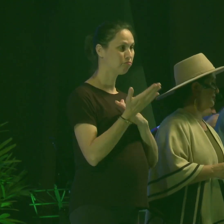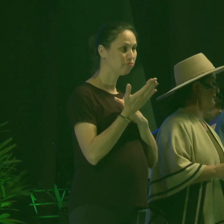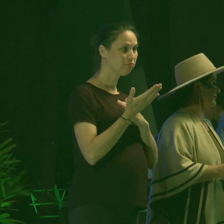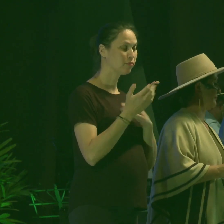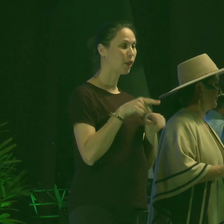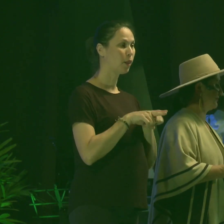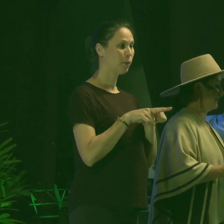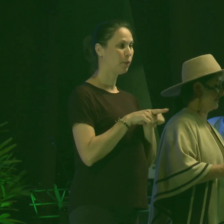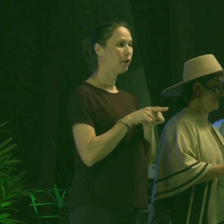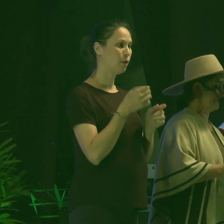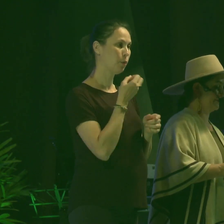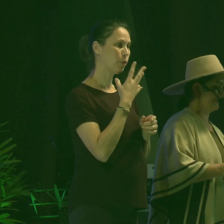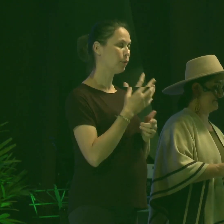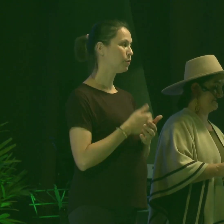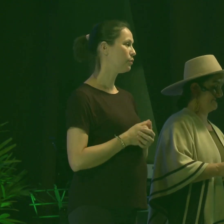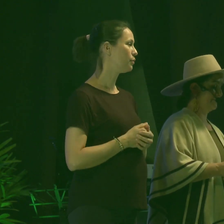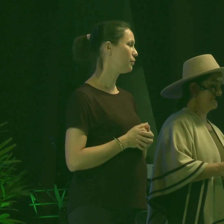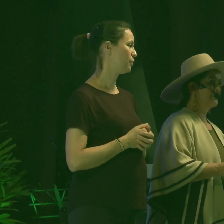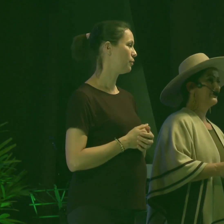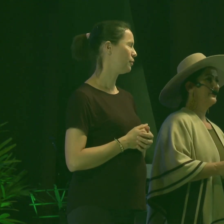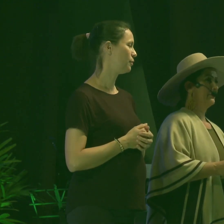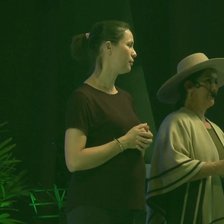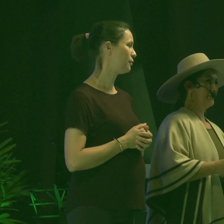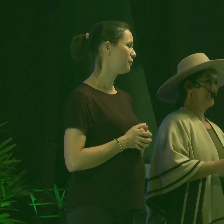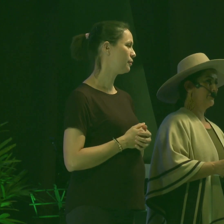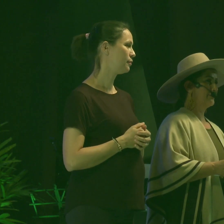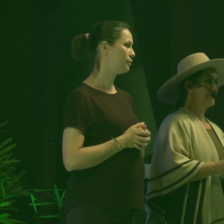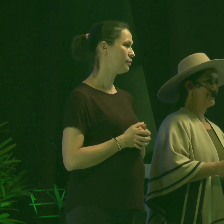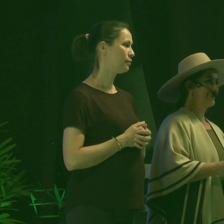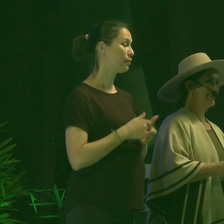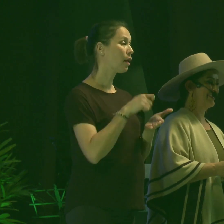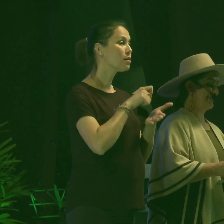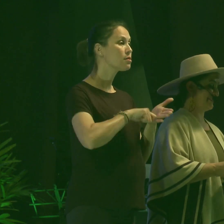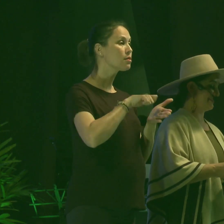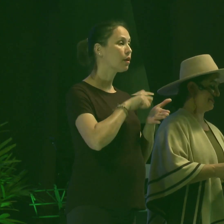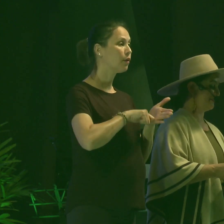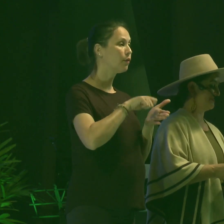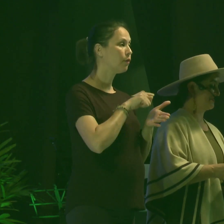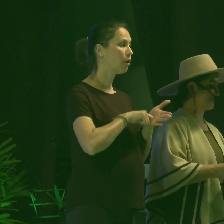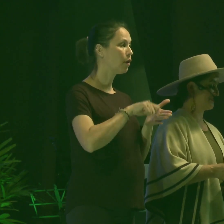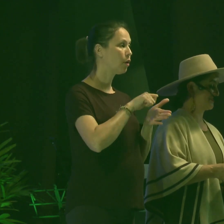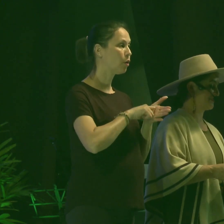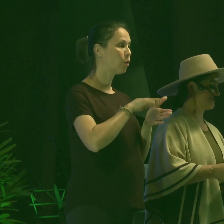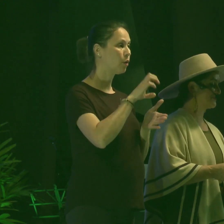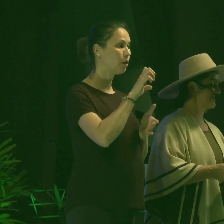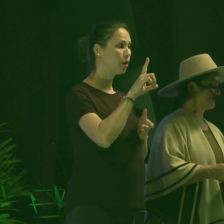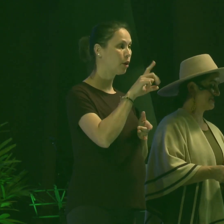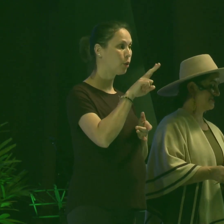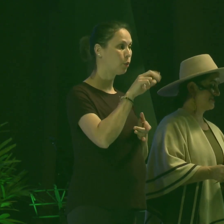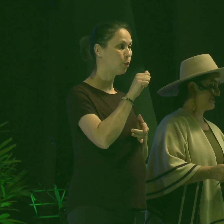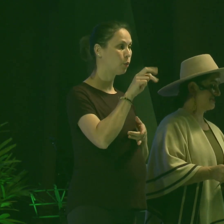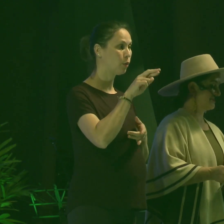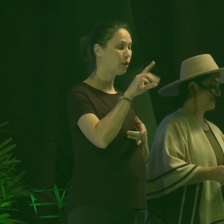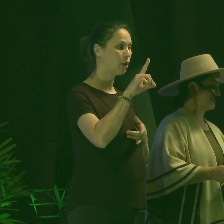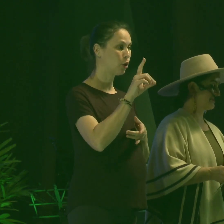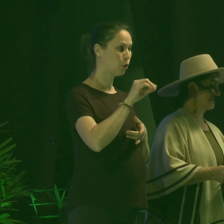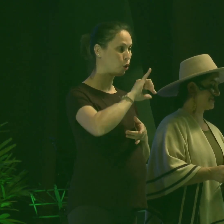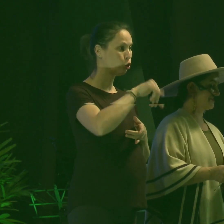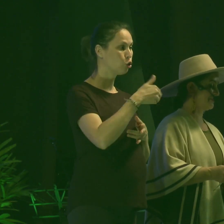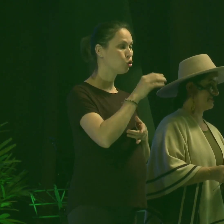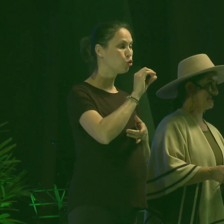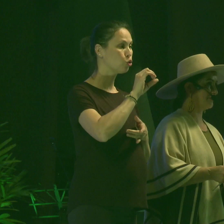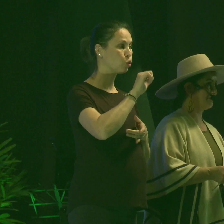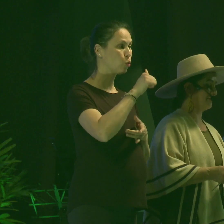muito importante, né? Vamos lá. Letra de Eduardo Lano e João